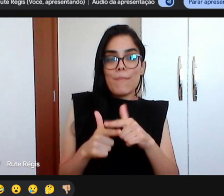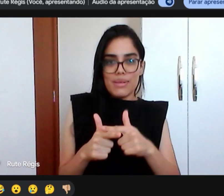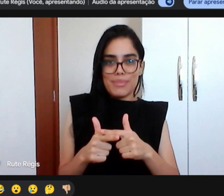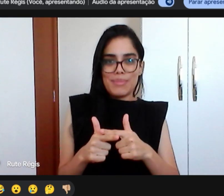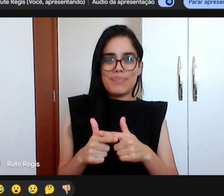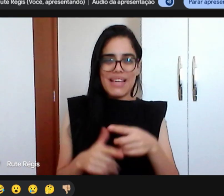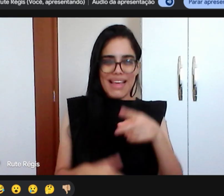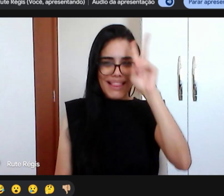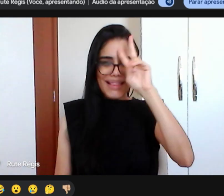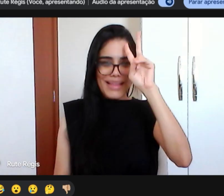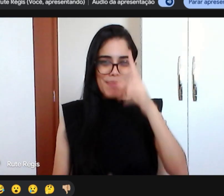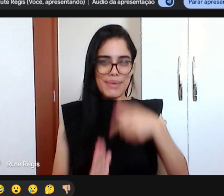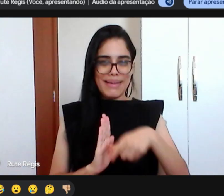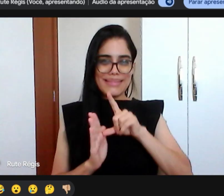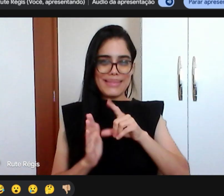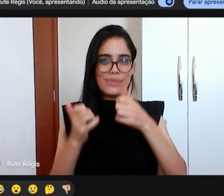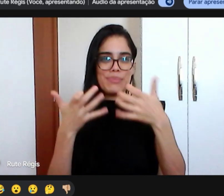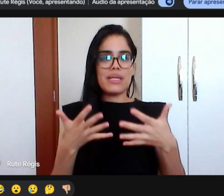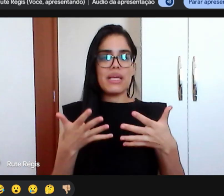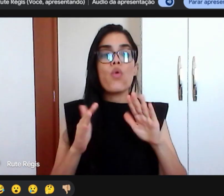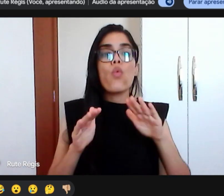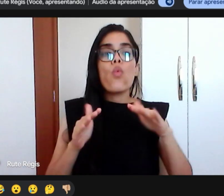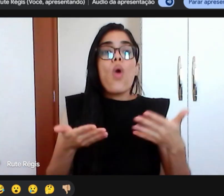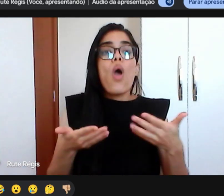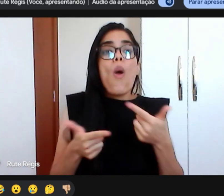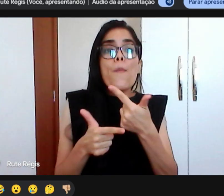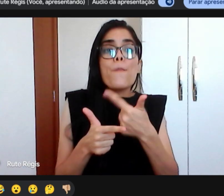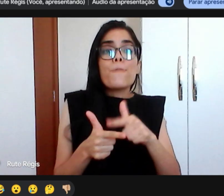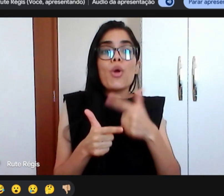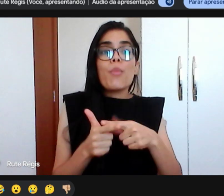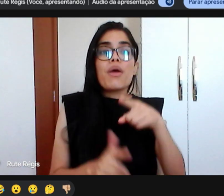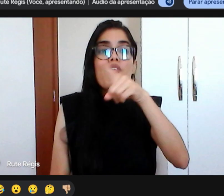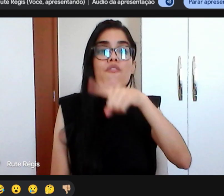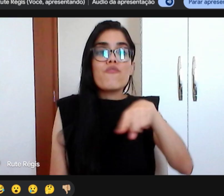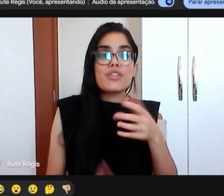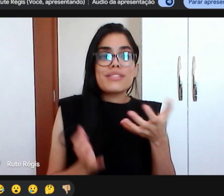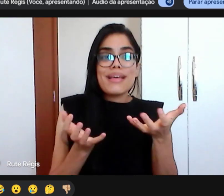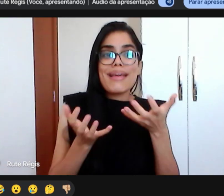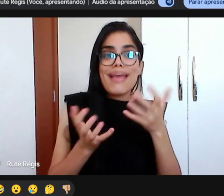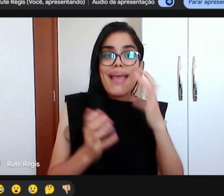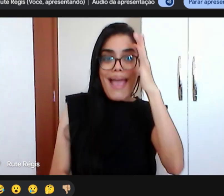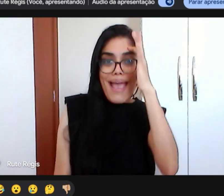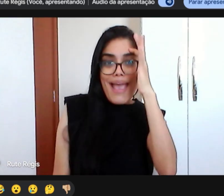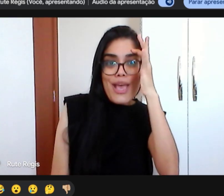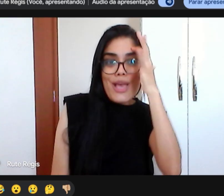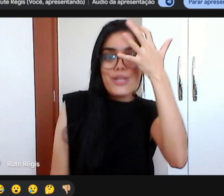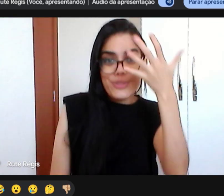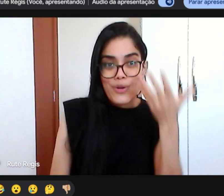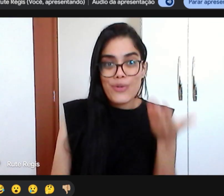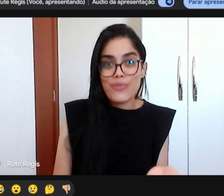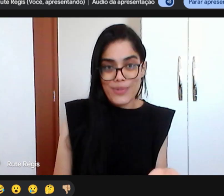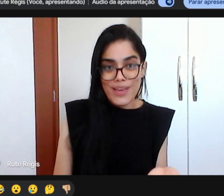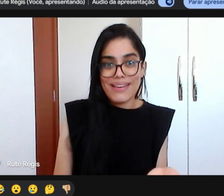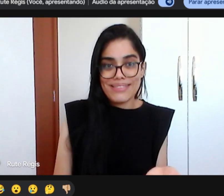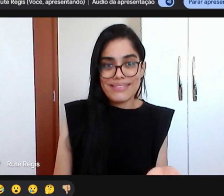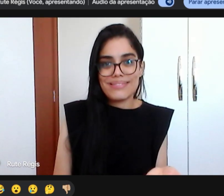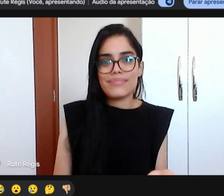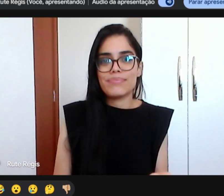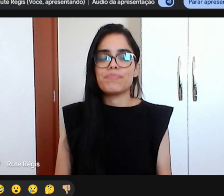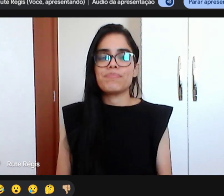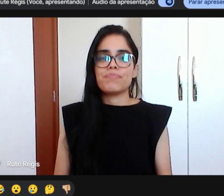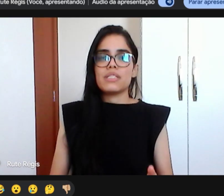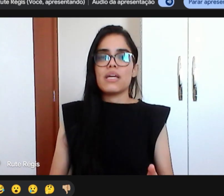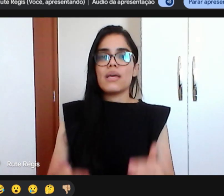Sobre a problemática, né? Lembra que eu expliquei anteriormente que tem um problema que você